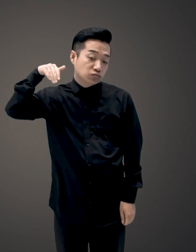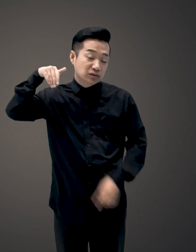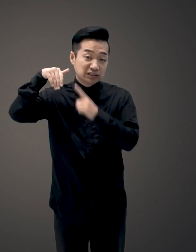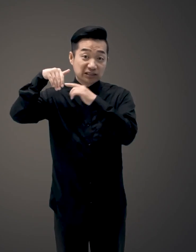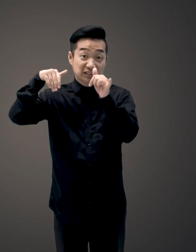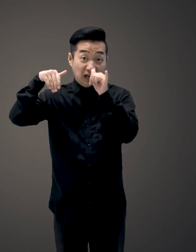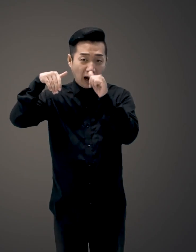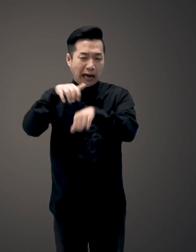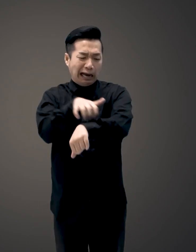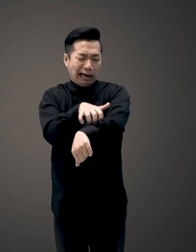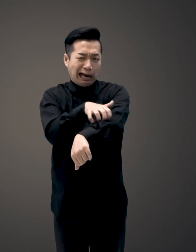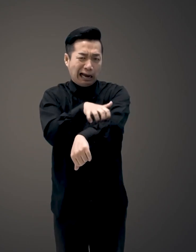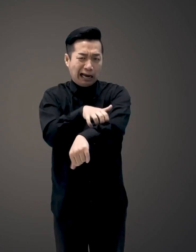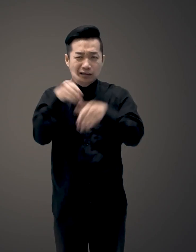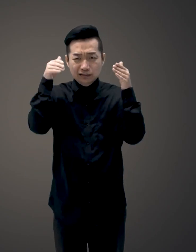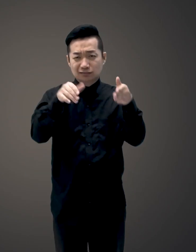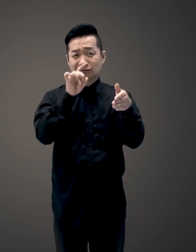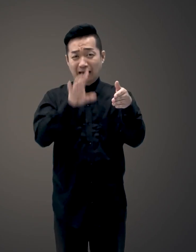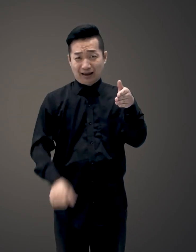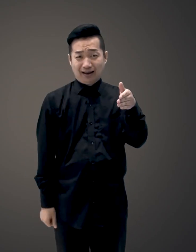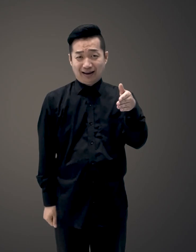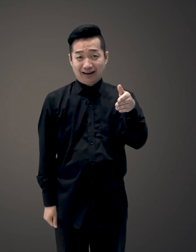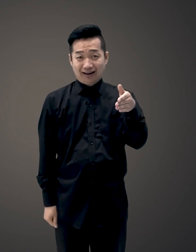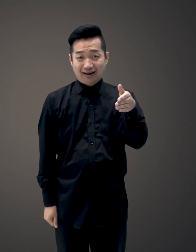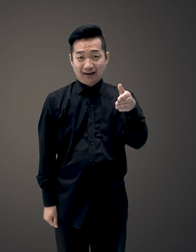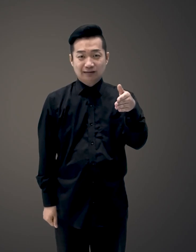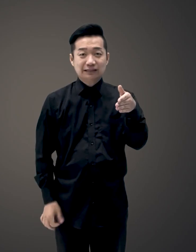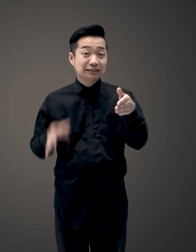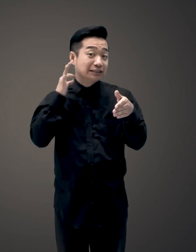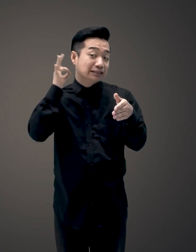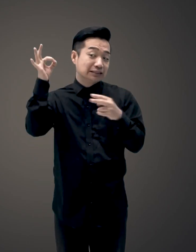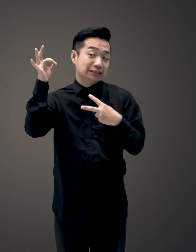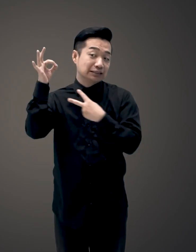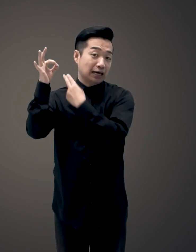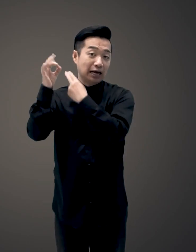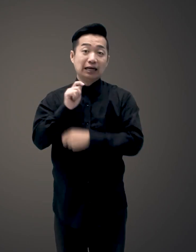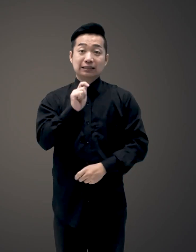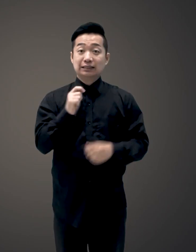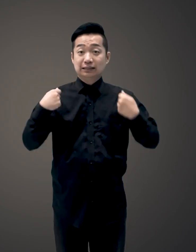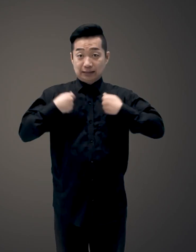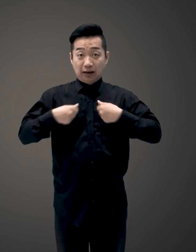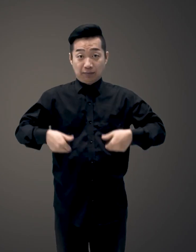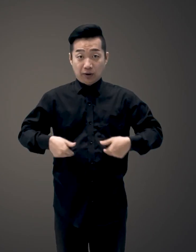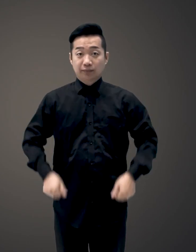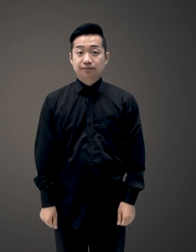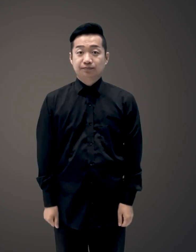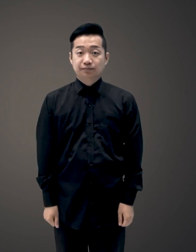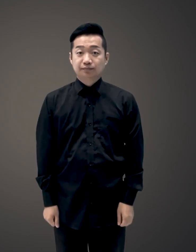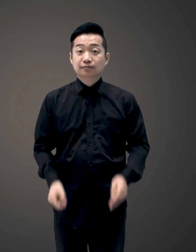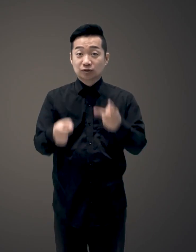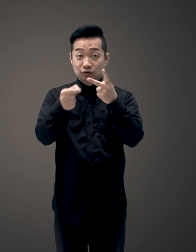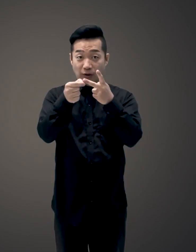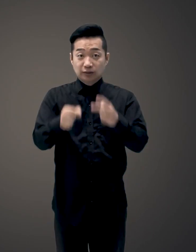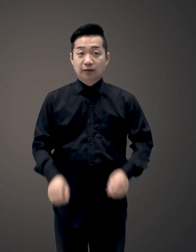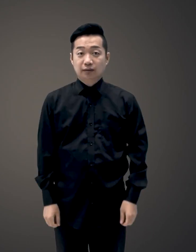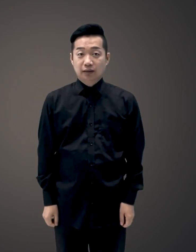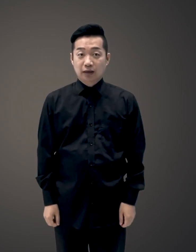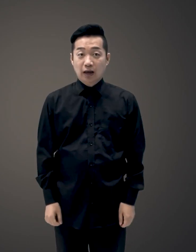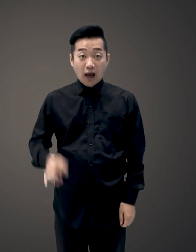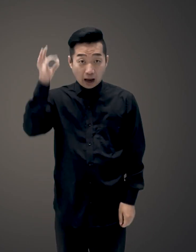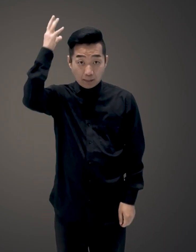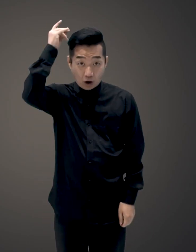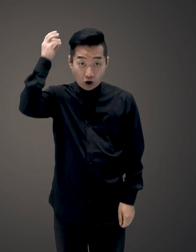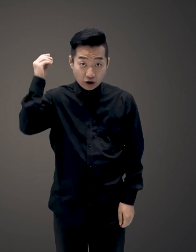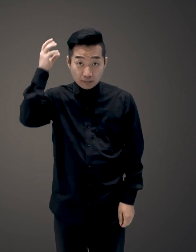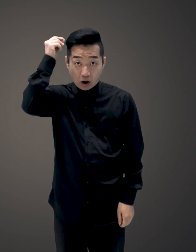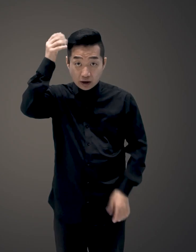있으면 까슬거려서 집중이 안 되더라고요. 그래서 과감하게 라벨을 뜯은 티셔츠가 필요합니다. 그리고 두 번째는